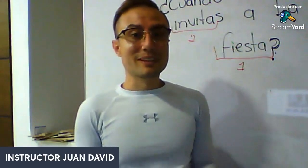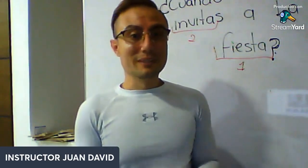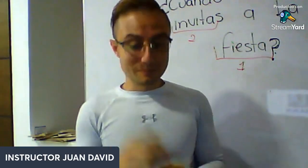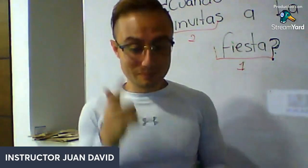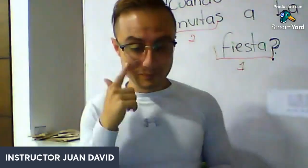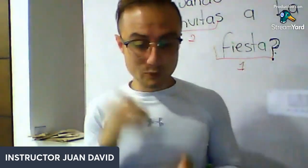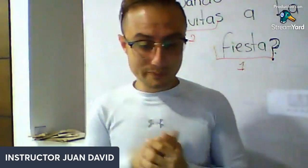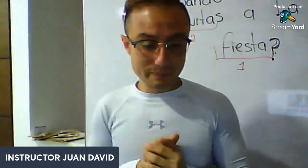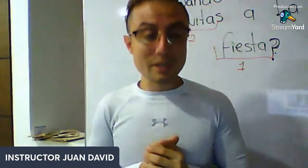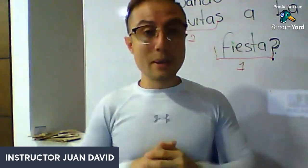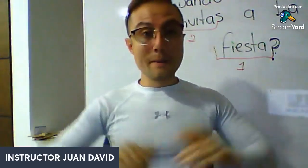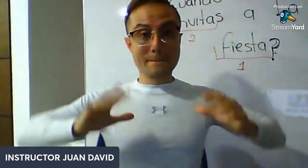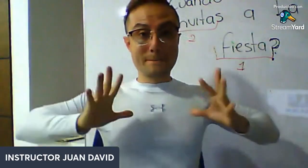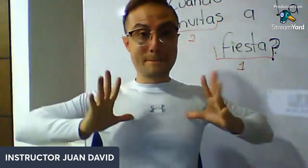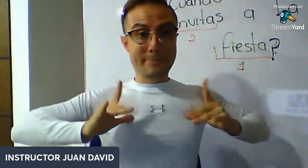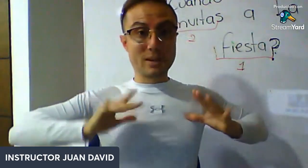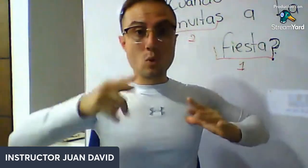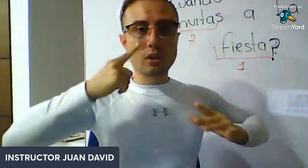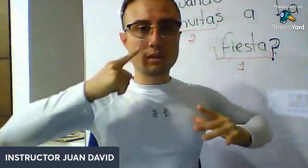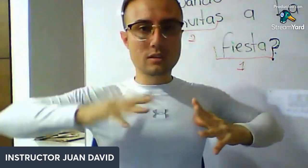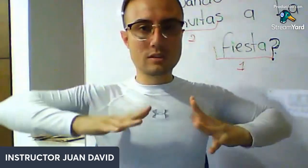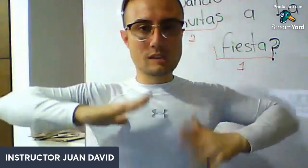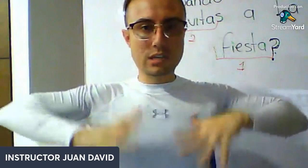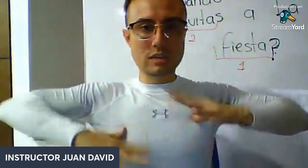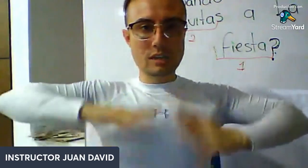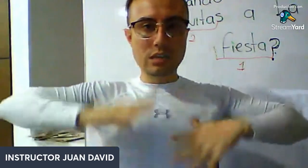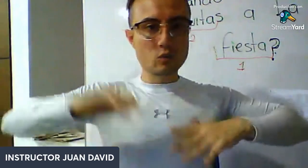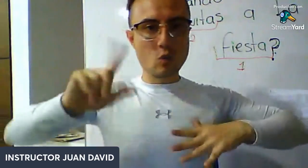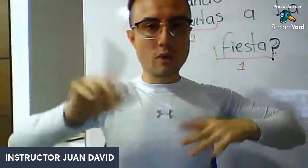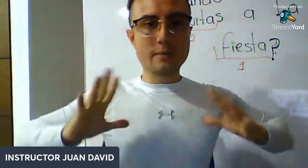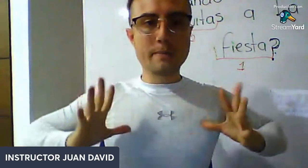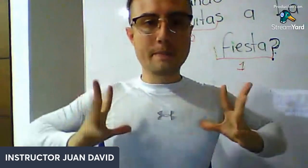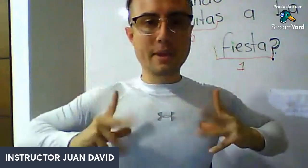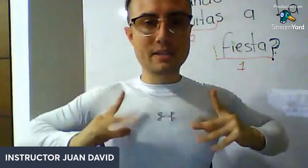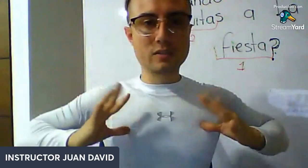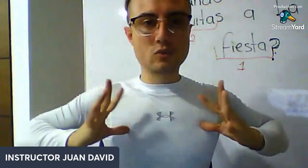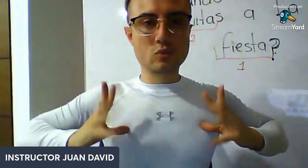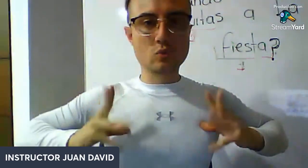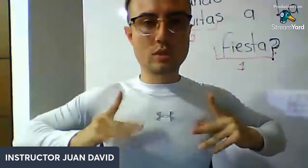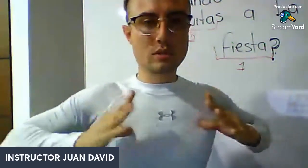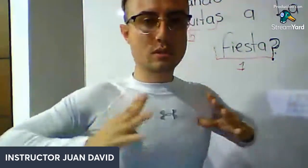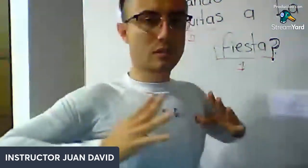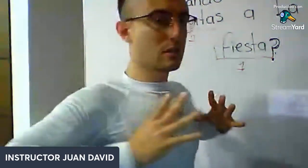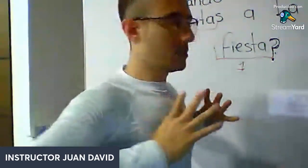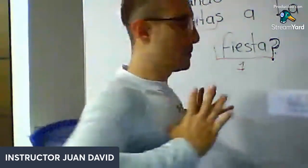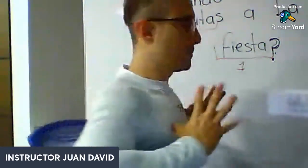sí otra vez no hagas esto sino así